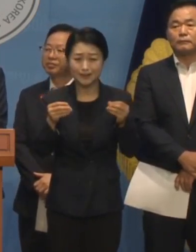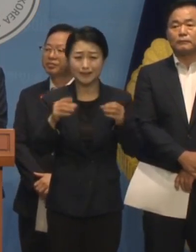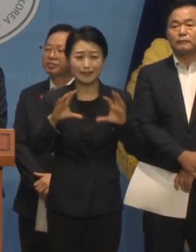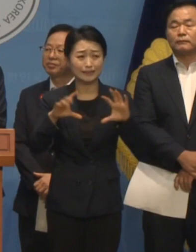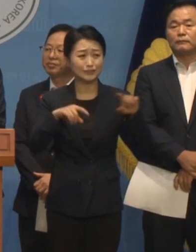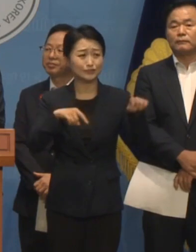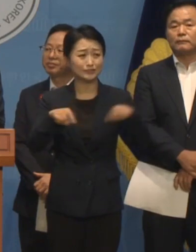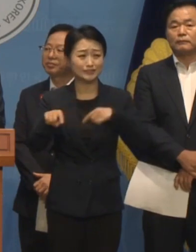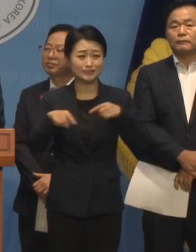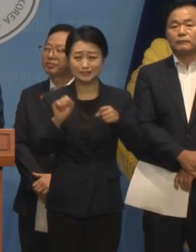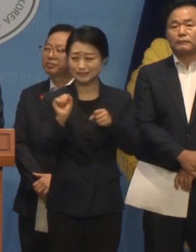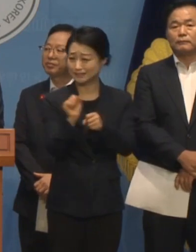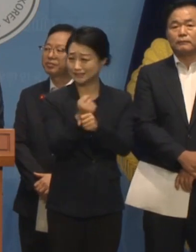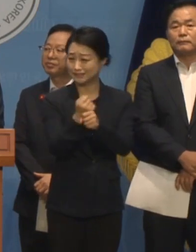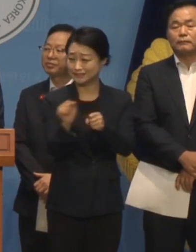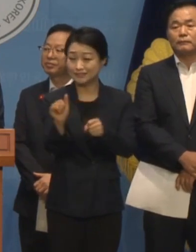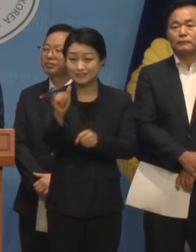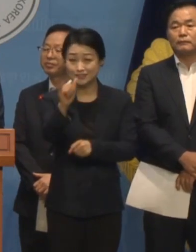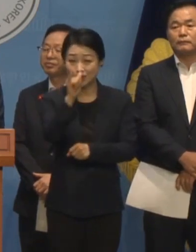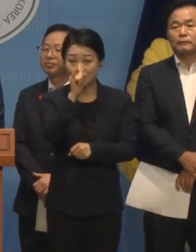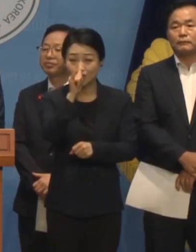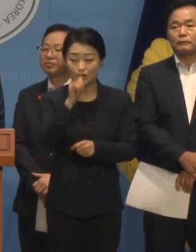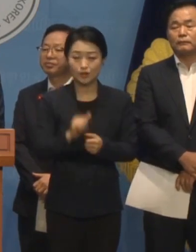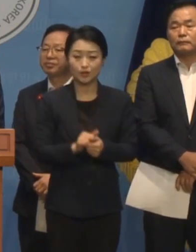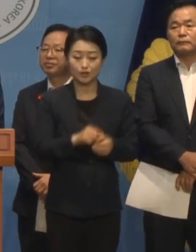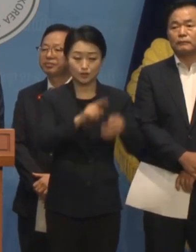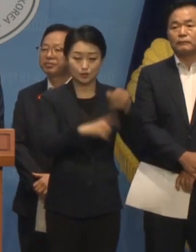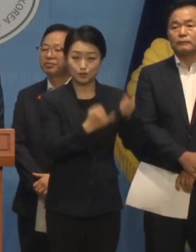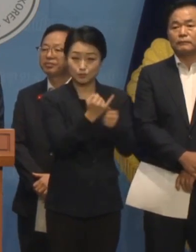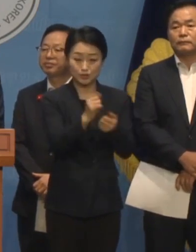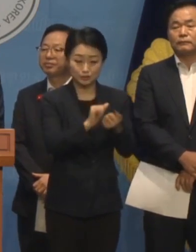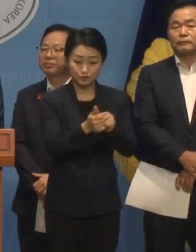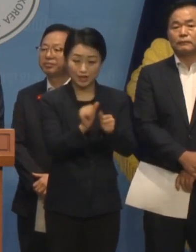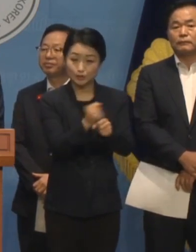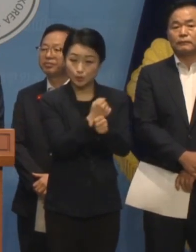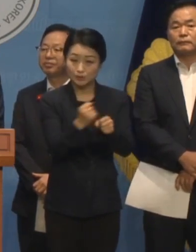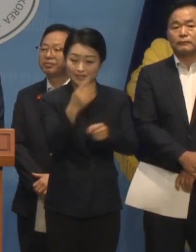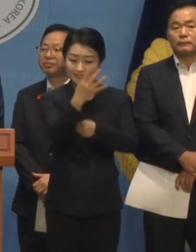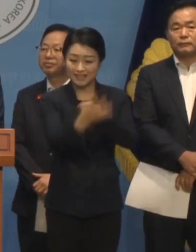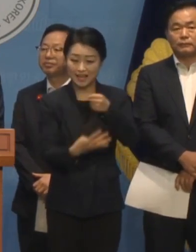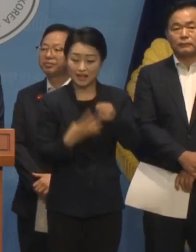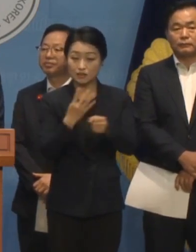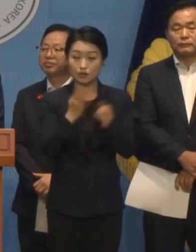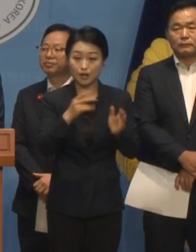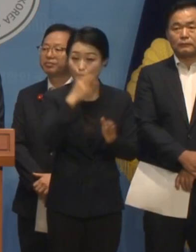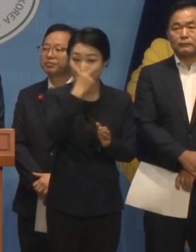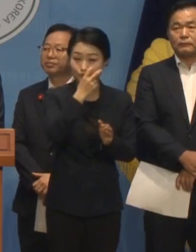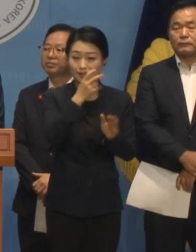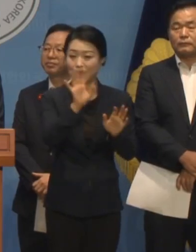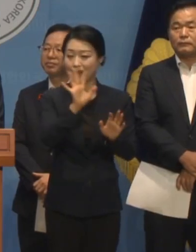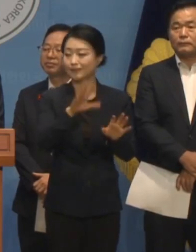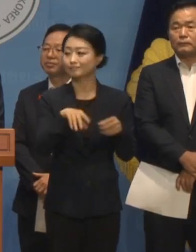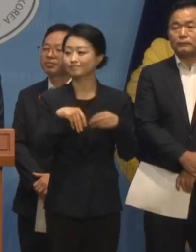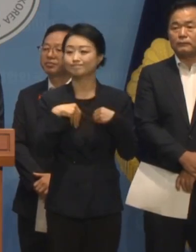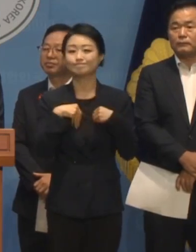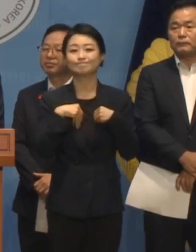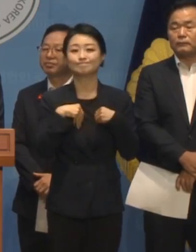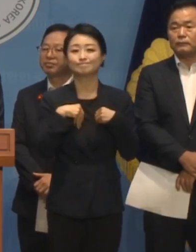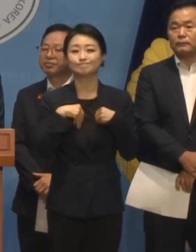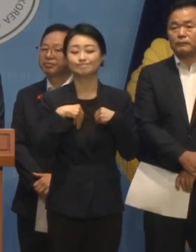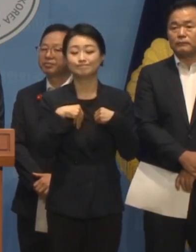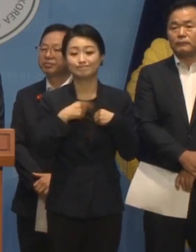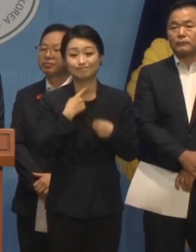없습니다. 도이치모터스 주가 조작에 대해서 4년 동안 실질적인 수사를 한 번도 못